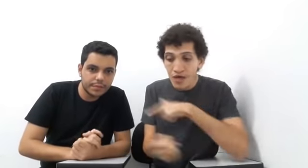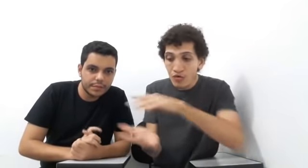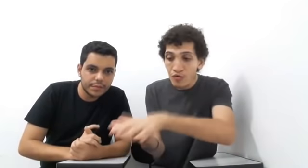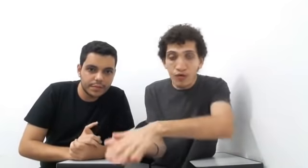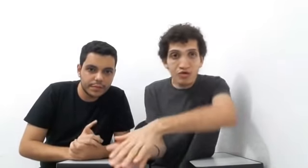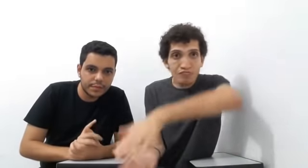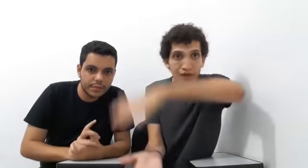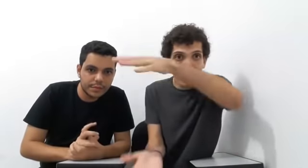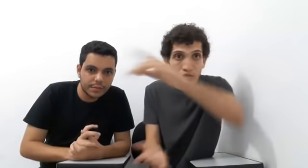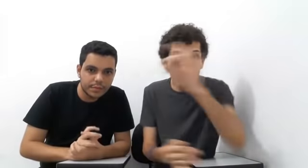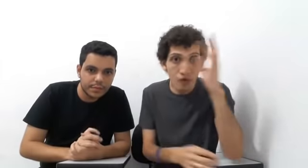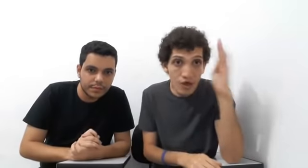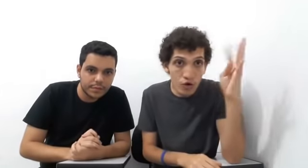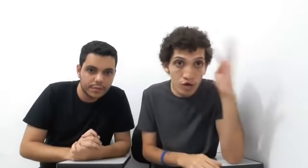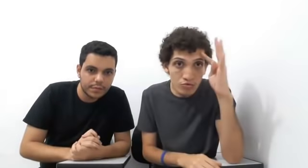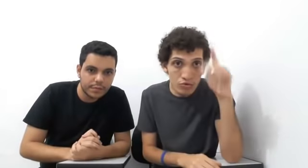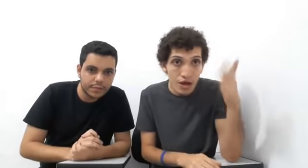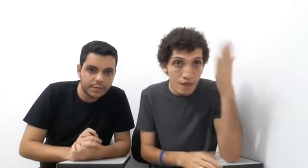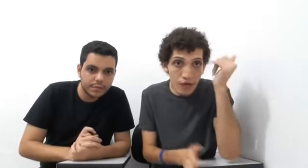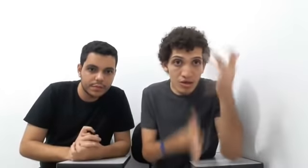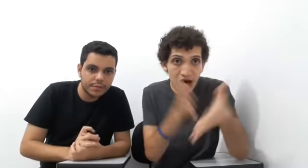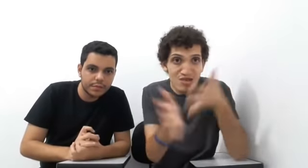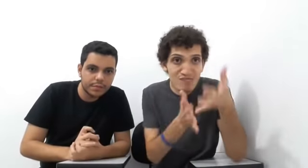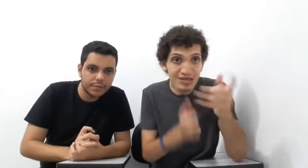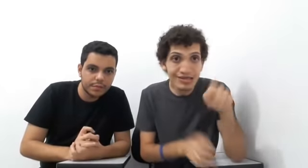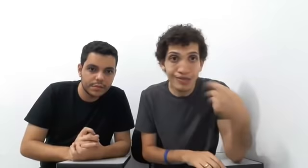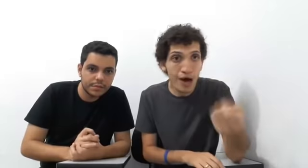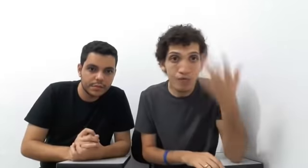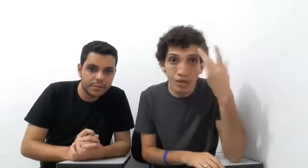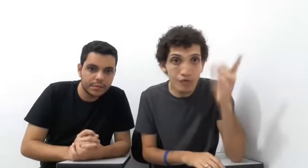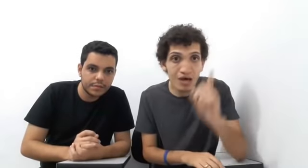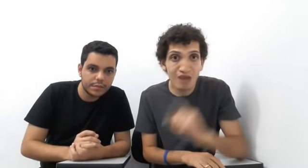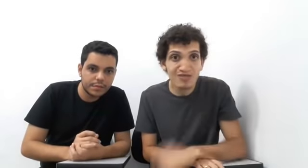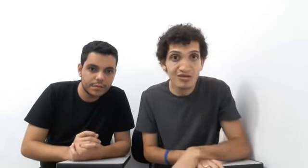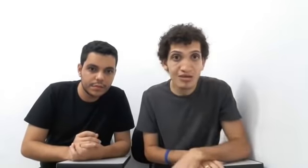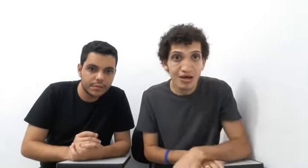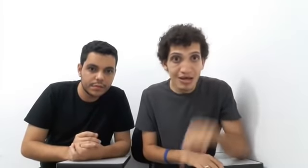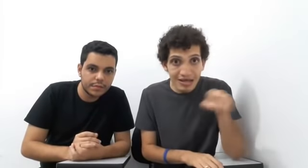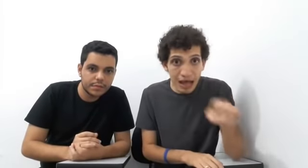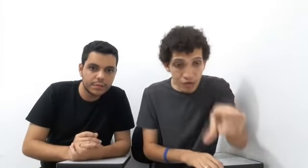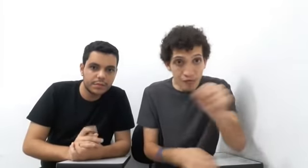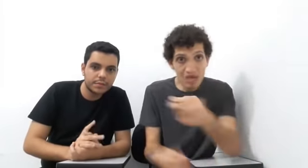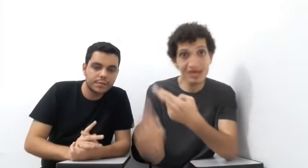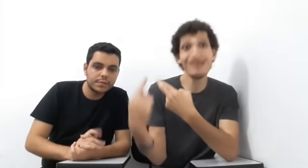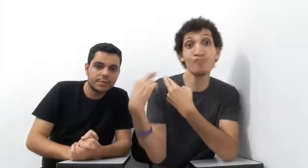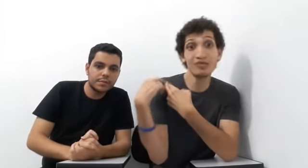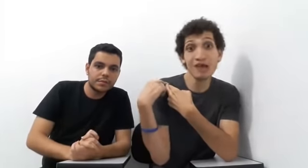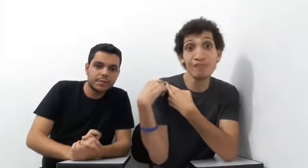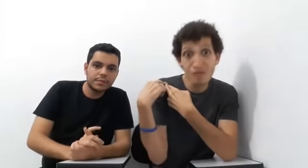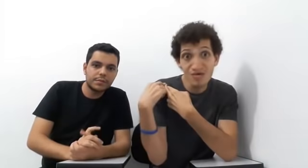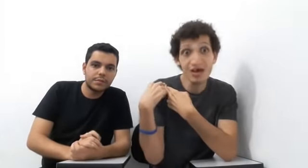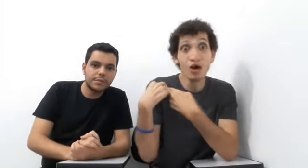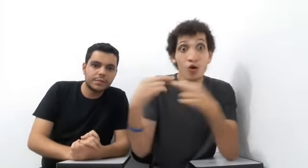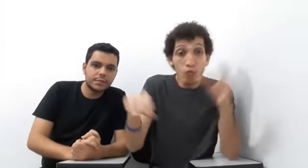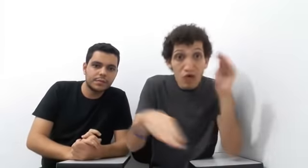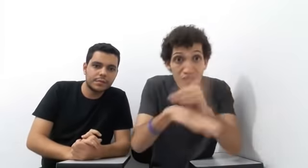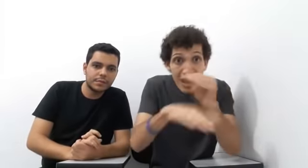um outro papel só teórico, não sabe Libras, sinal, não sabe. E ela é responsável para poder cuidar